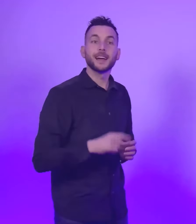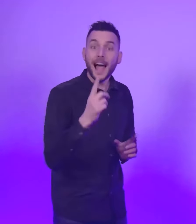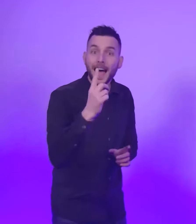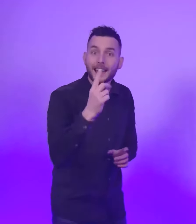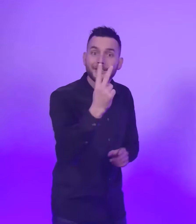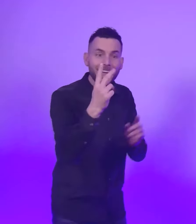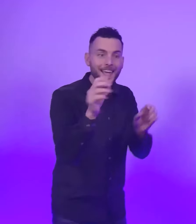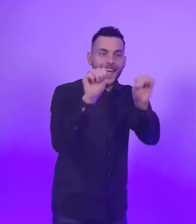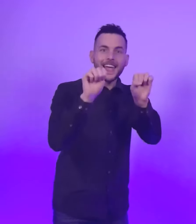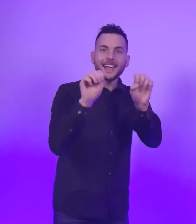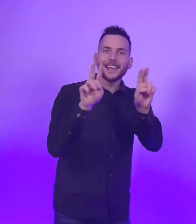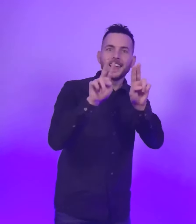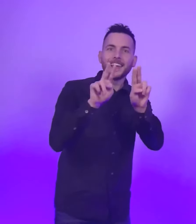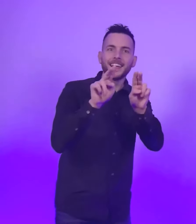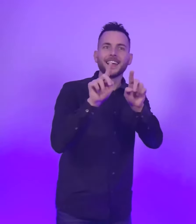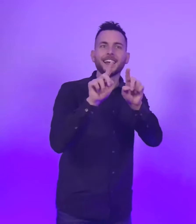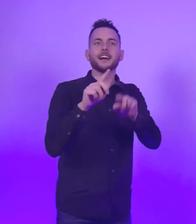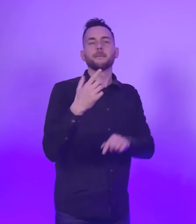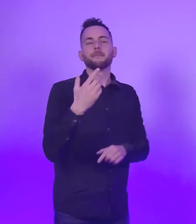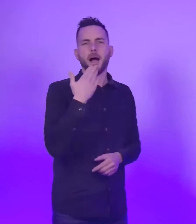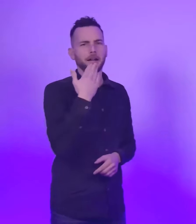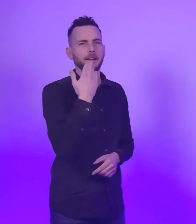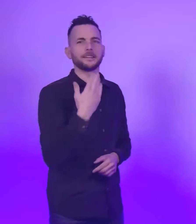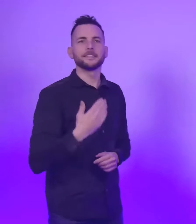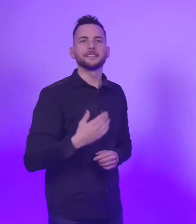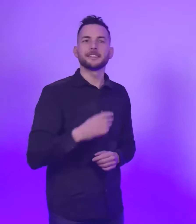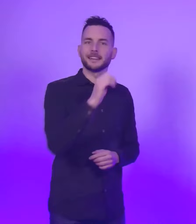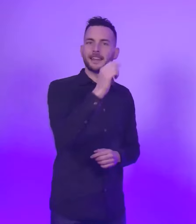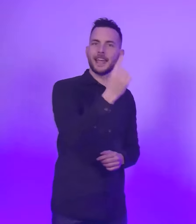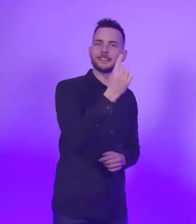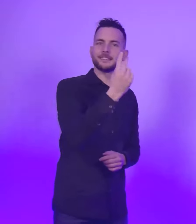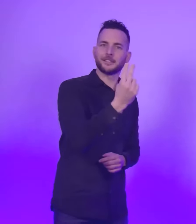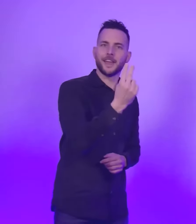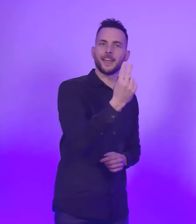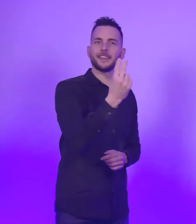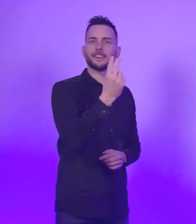2 achter elkaar. Oh, dat is 1, makkelijk. 2.